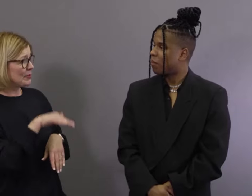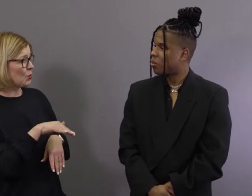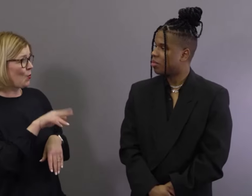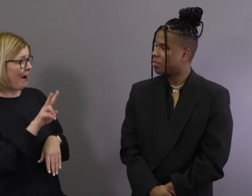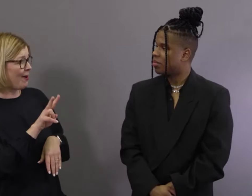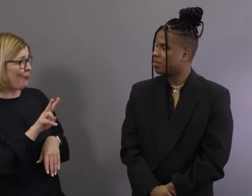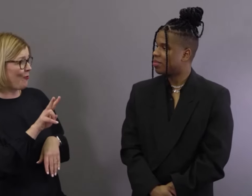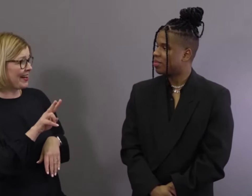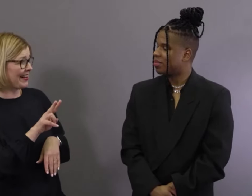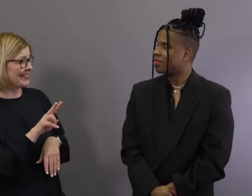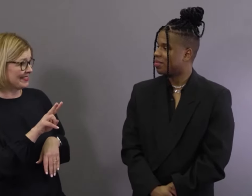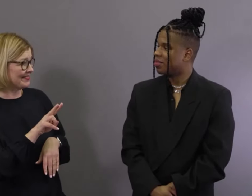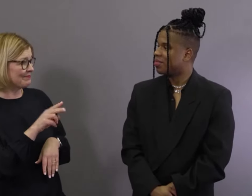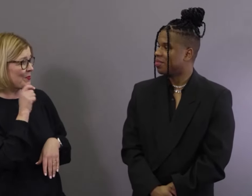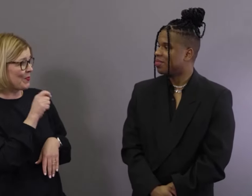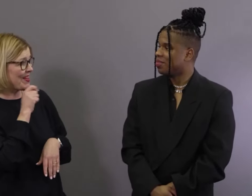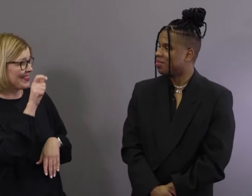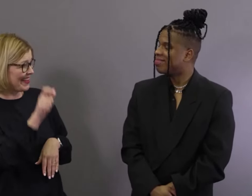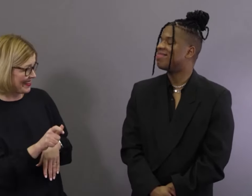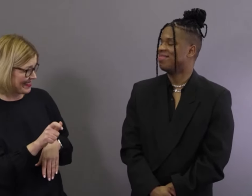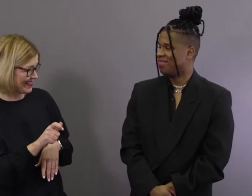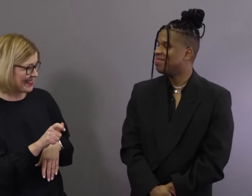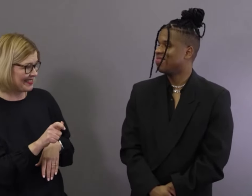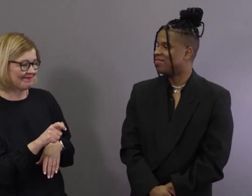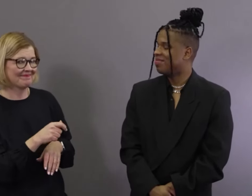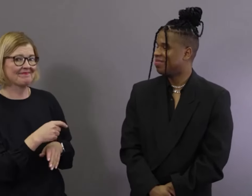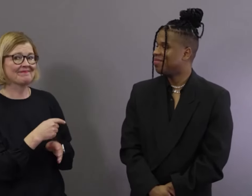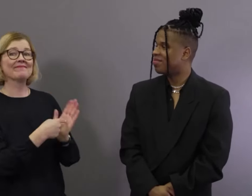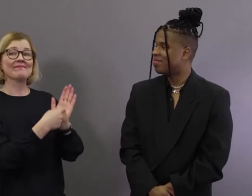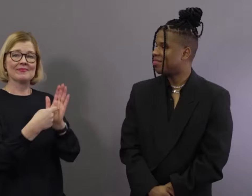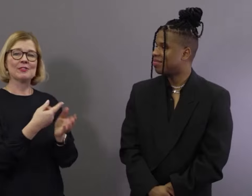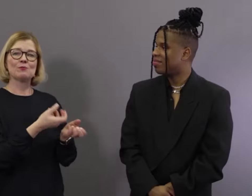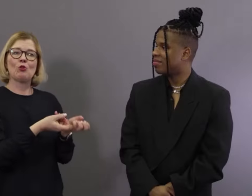Viime vuonna olit Pikkukakkosessa juontajana,